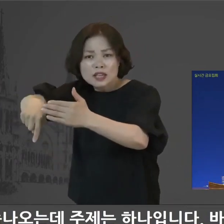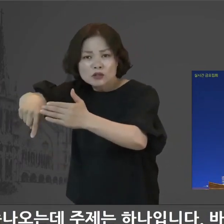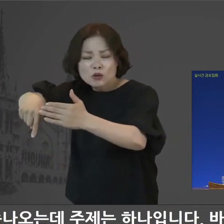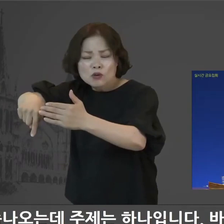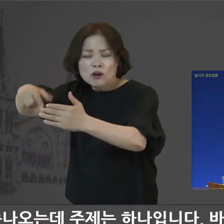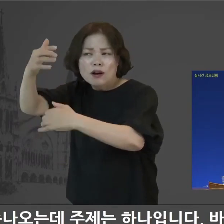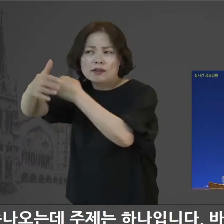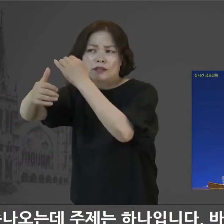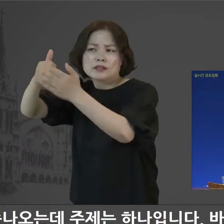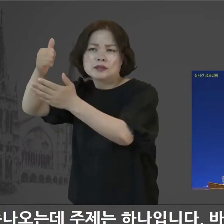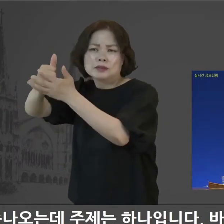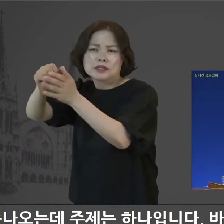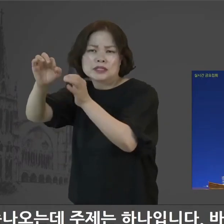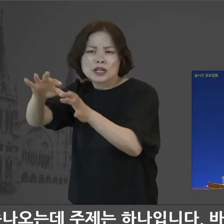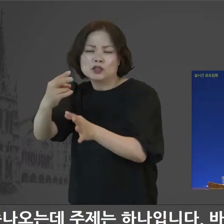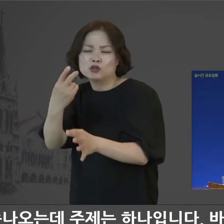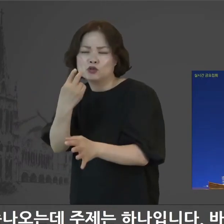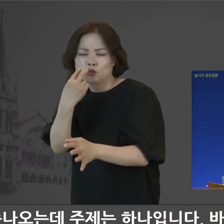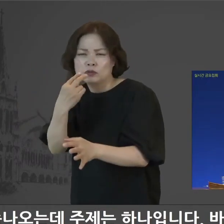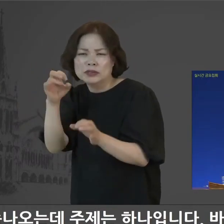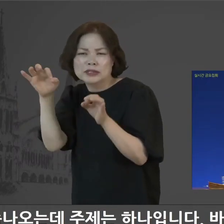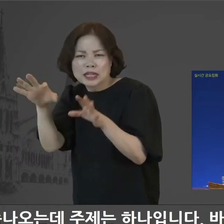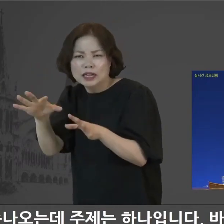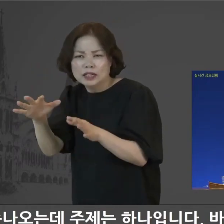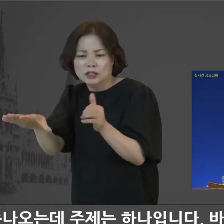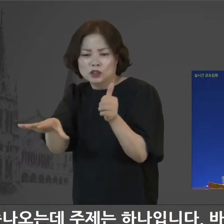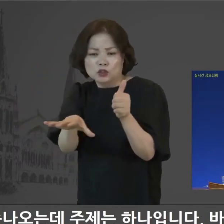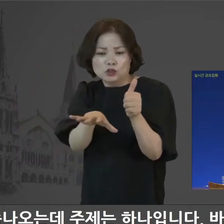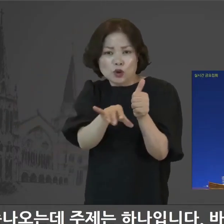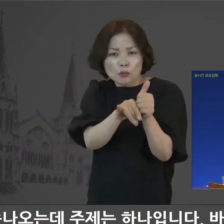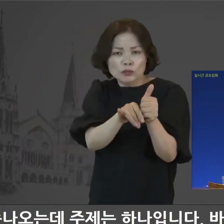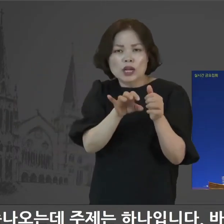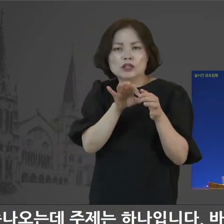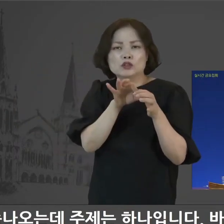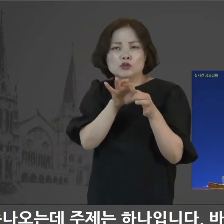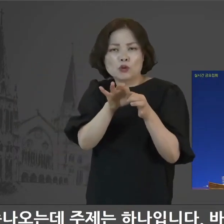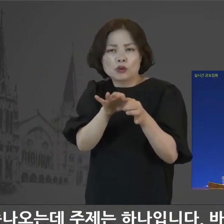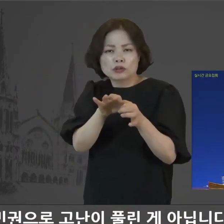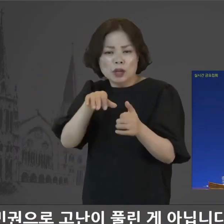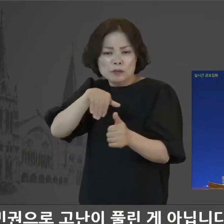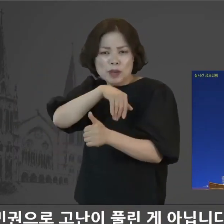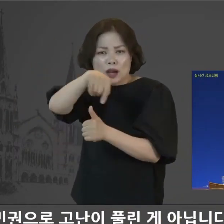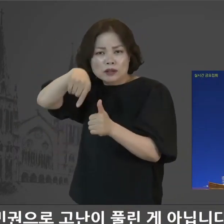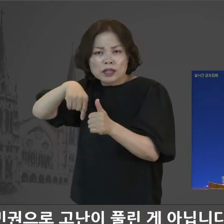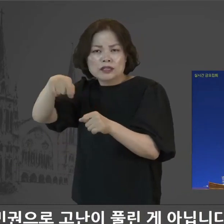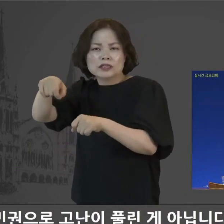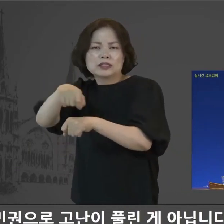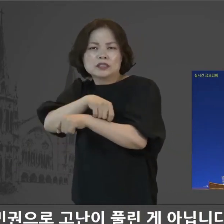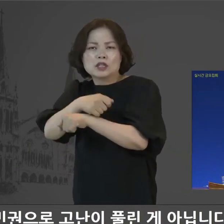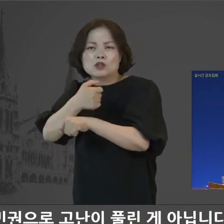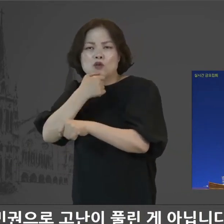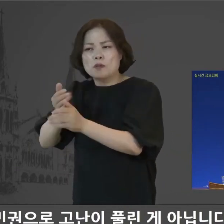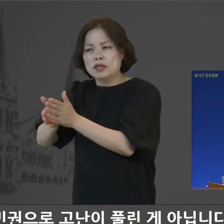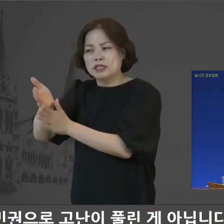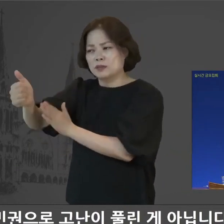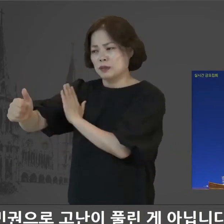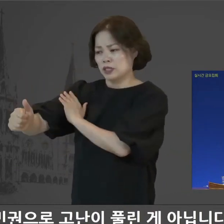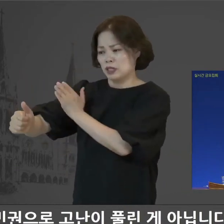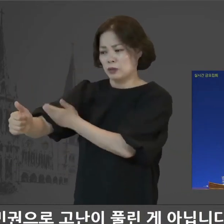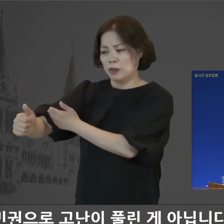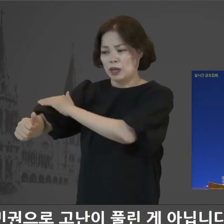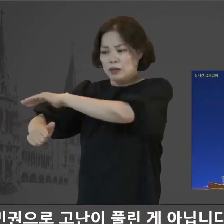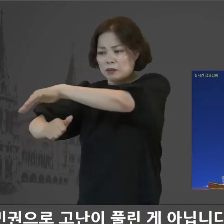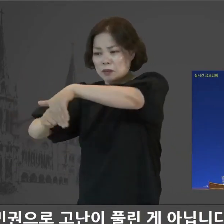잠시 하나님이 숨 쉴 틈을 천부장을 통해서 준 겁니다. 바울의 배경 가운데 특별한 로마 시민권이라는 배경이